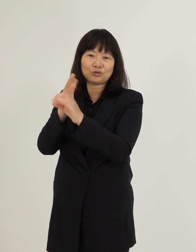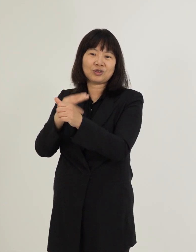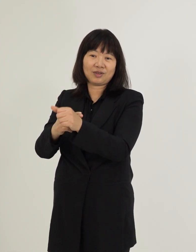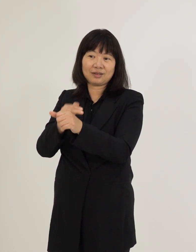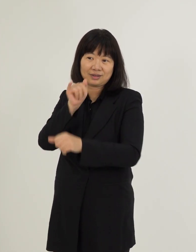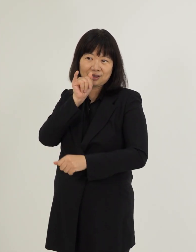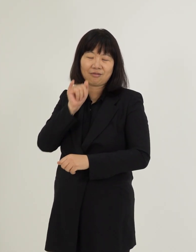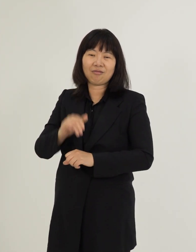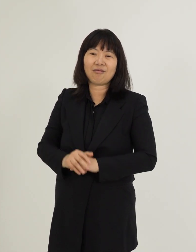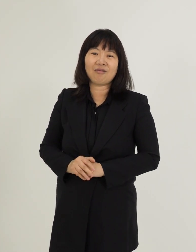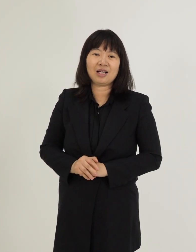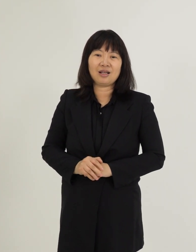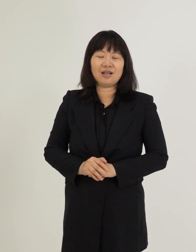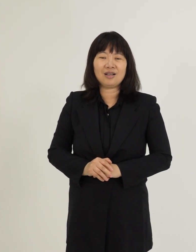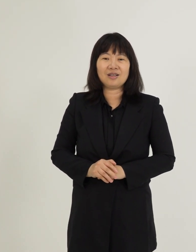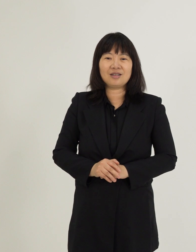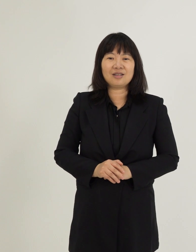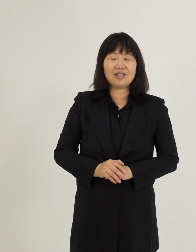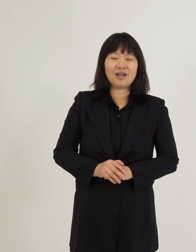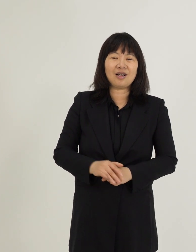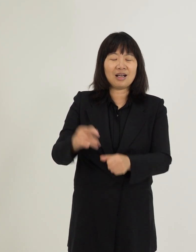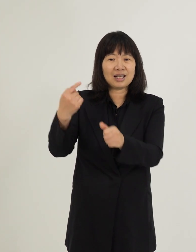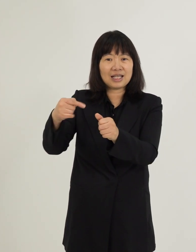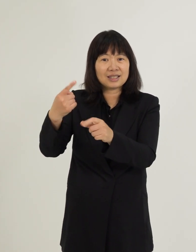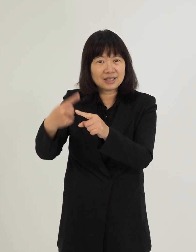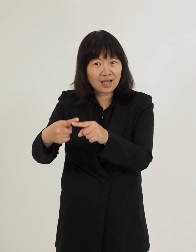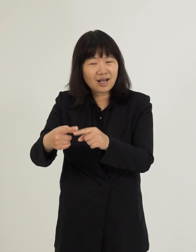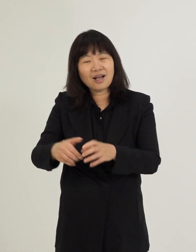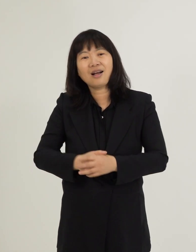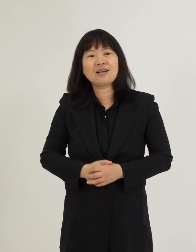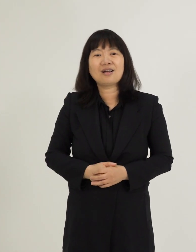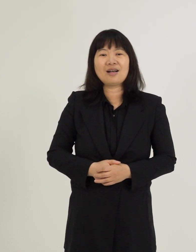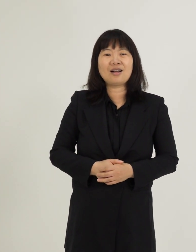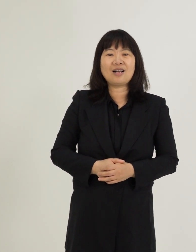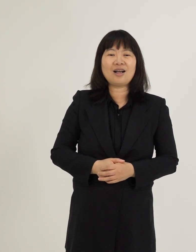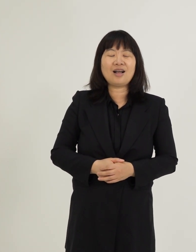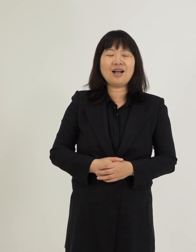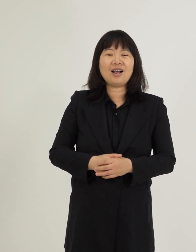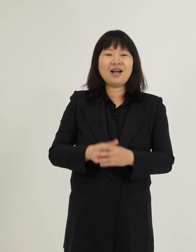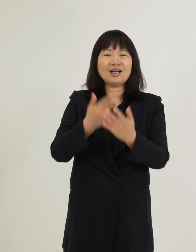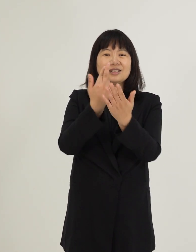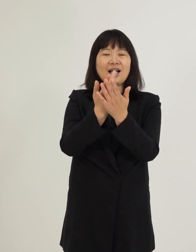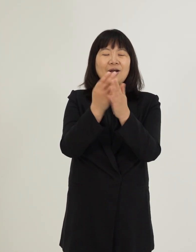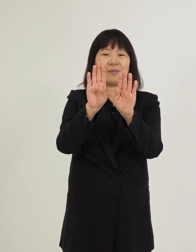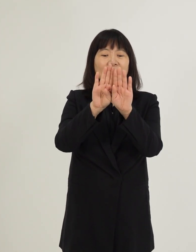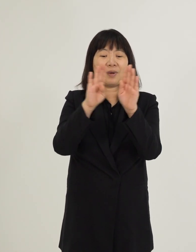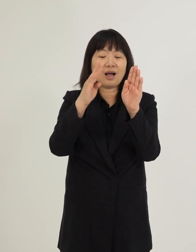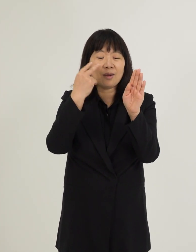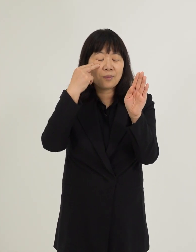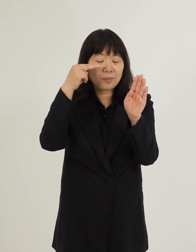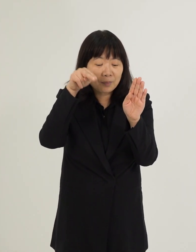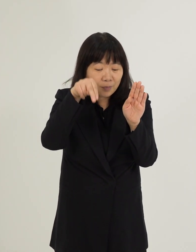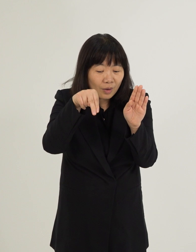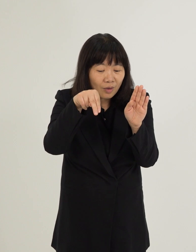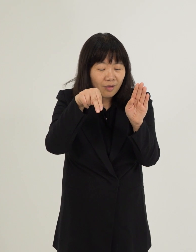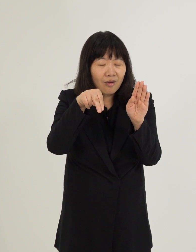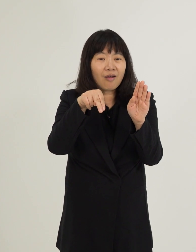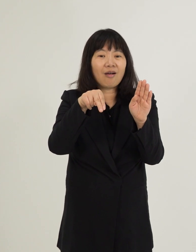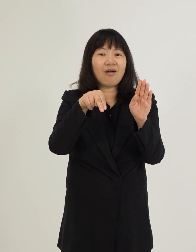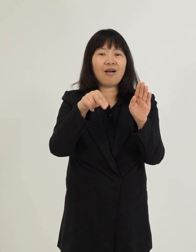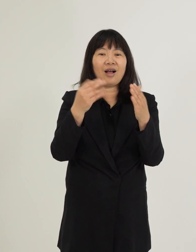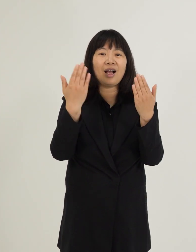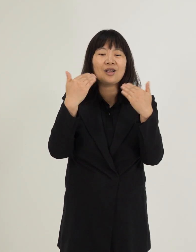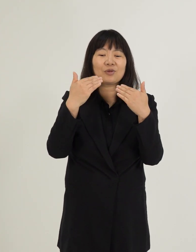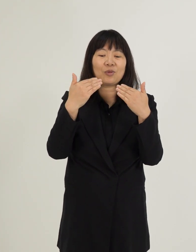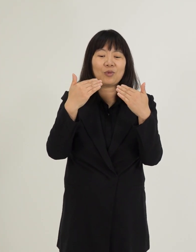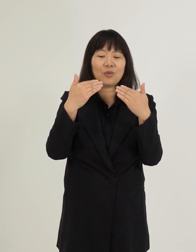그리고 수업을 가르치다가 저 창밖을 내려다보면 바로 학교